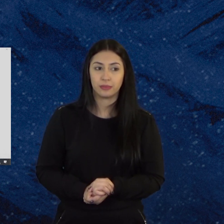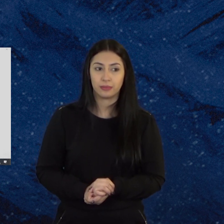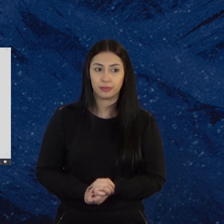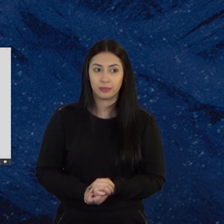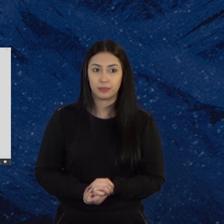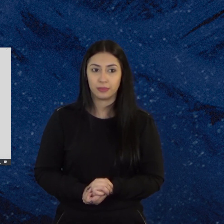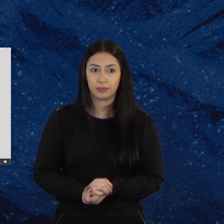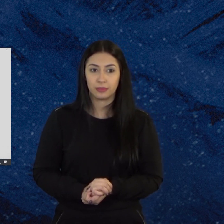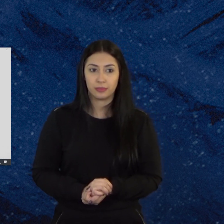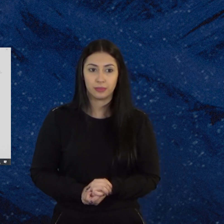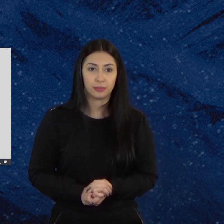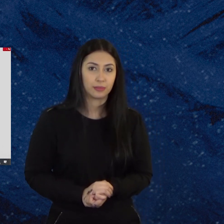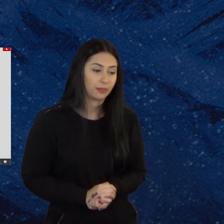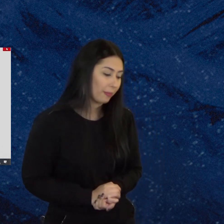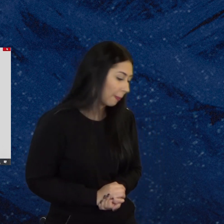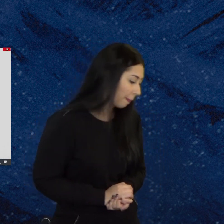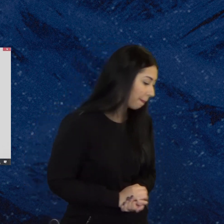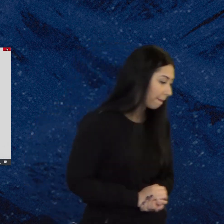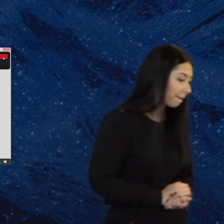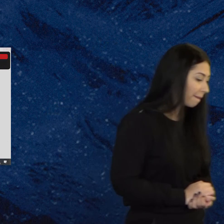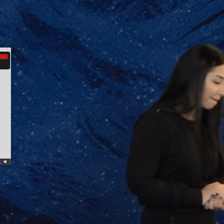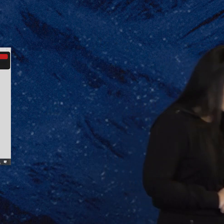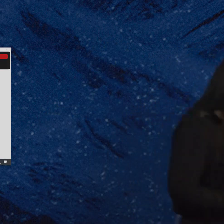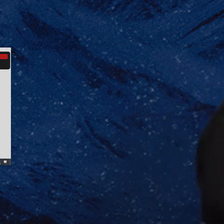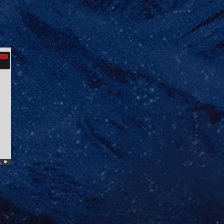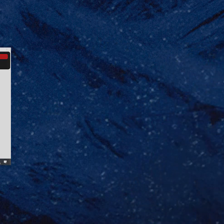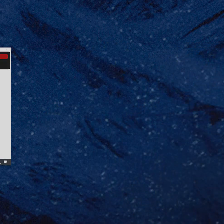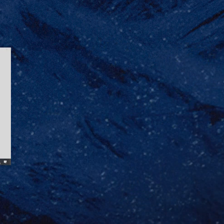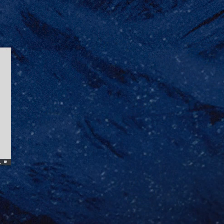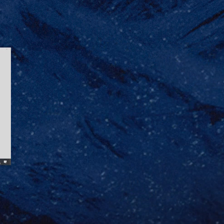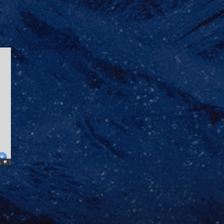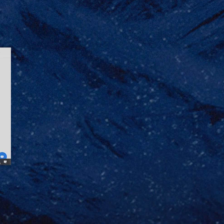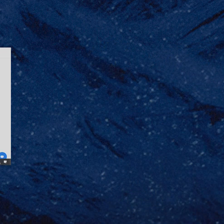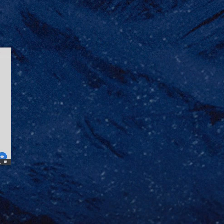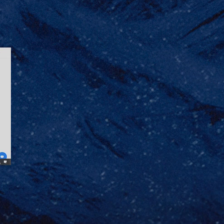Clicou na sala 1? É sala 2.